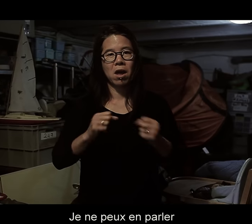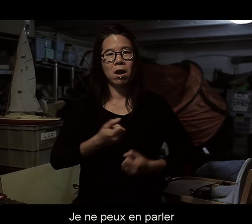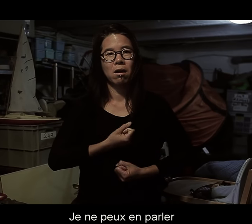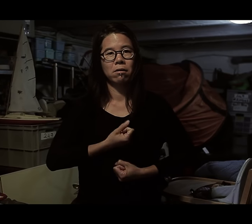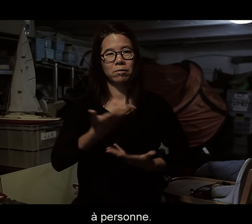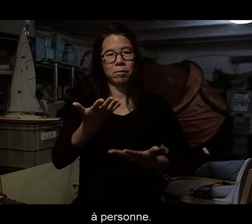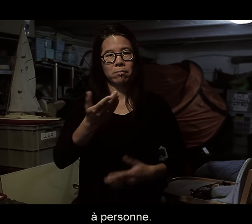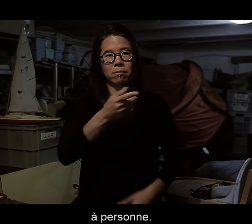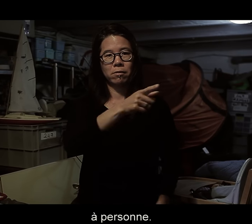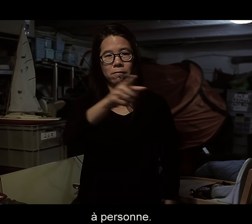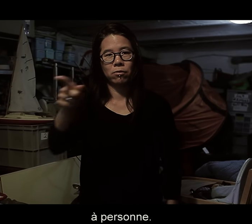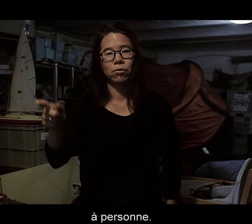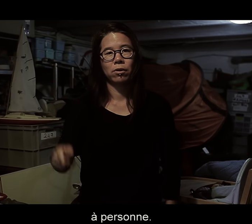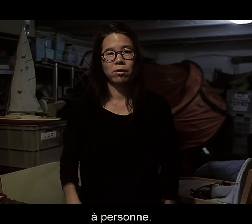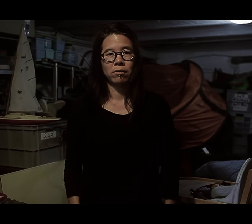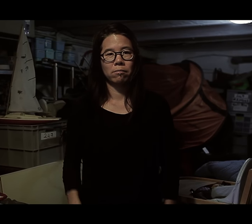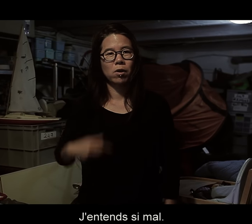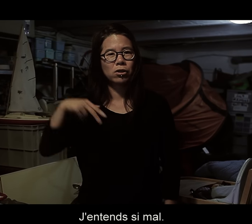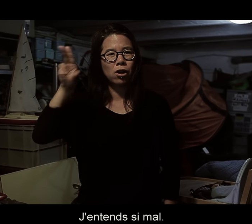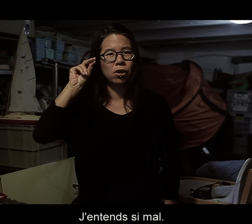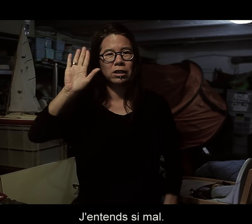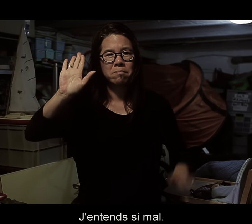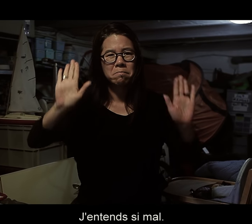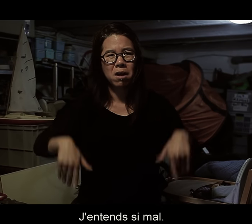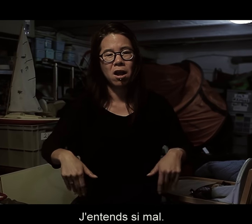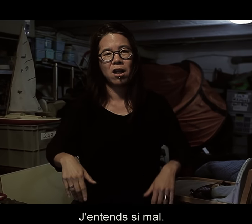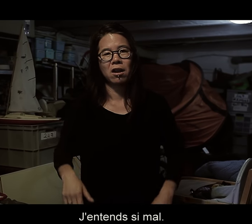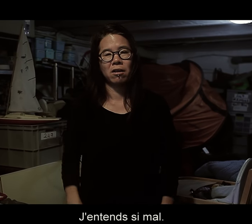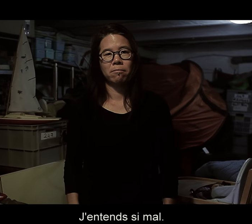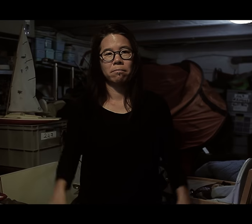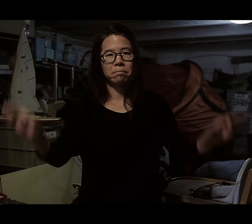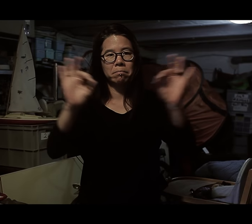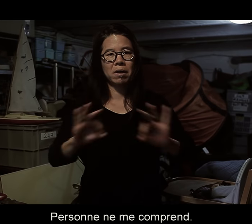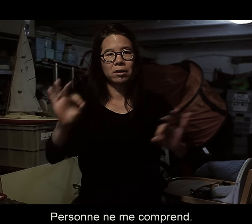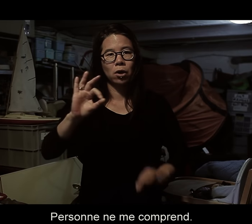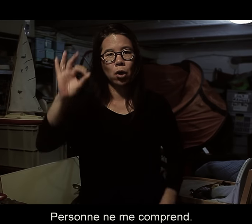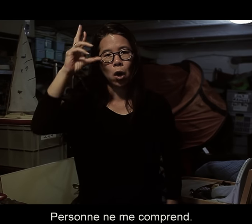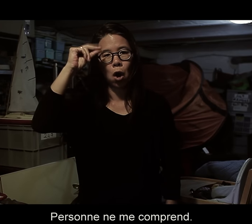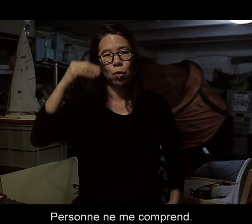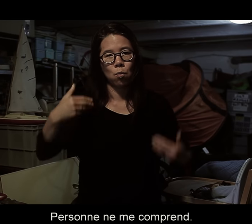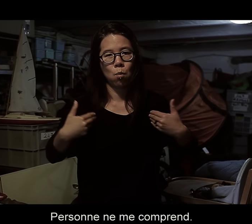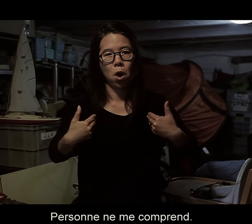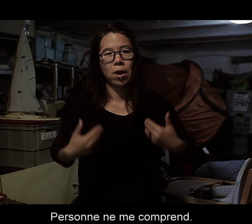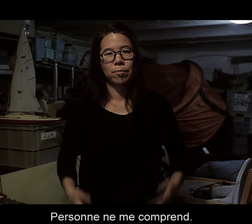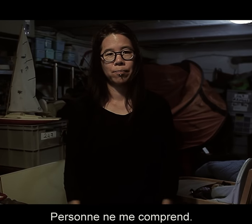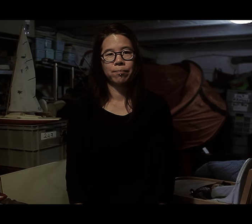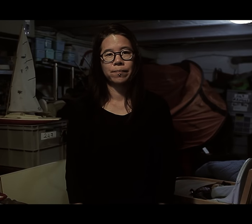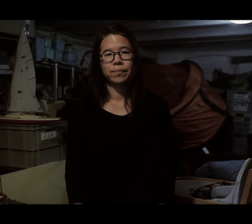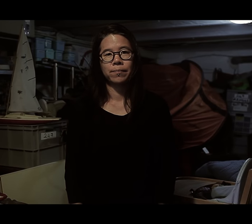parler à personne. J'entends si mal. Personne ne me comprend.